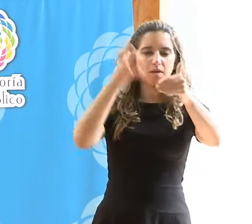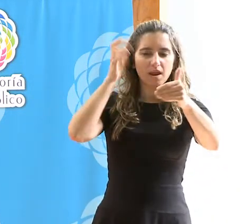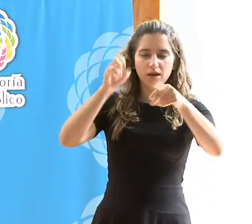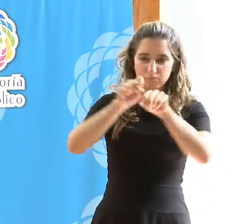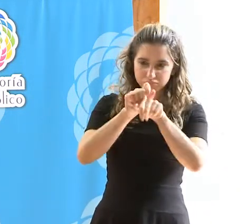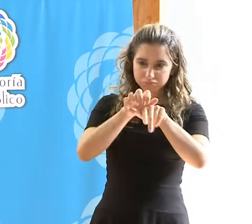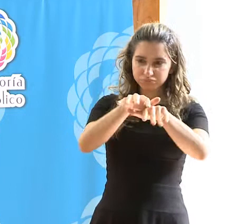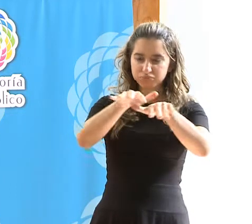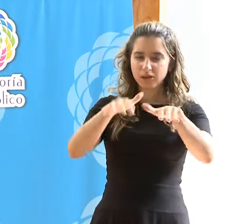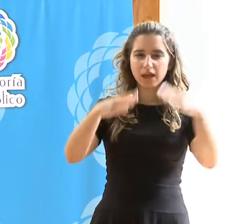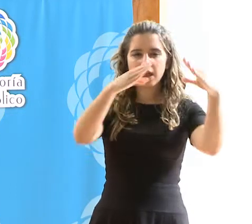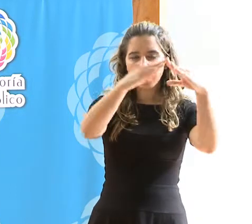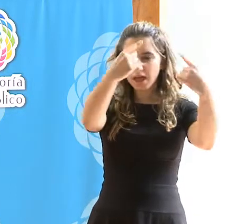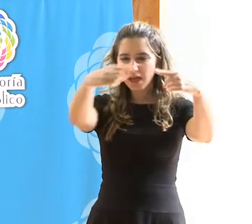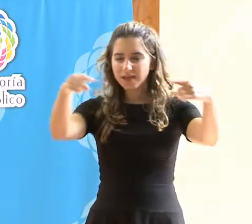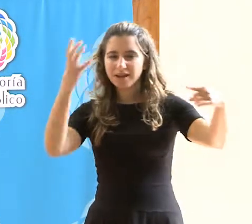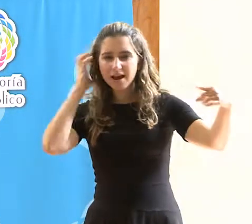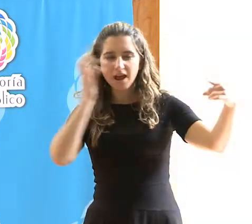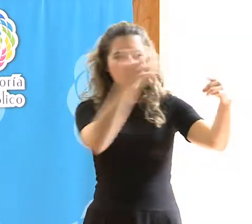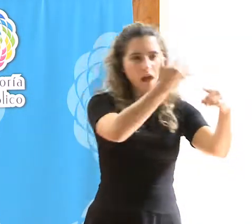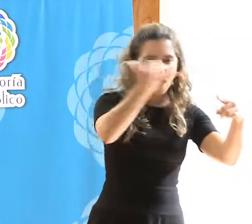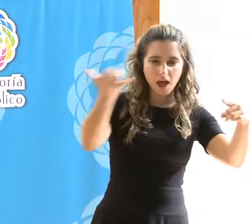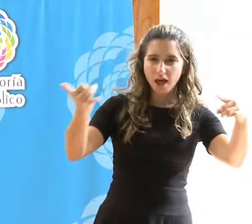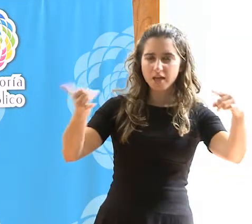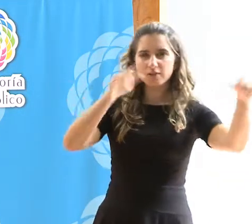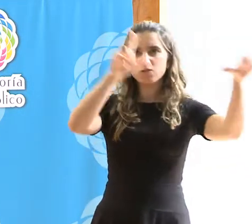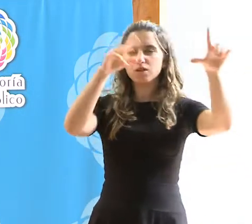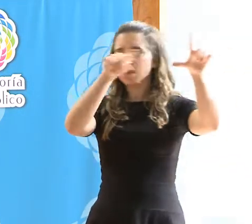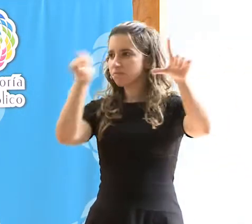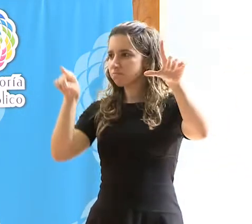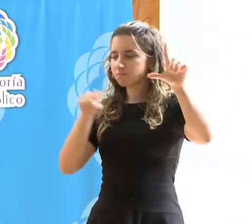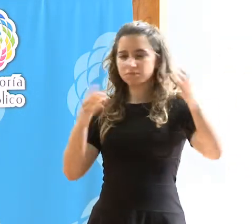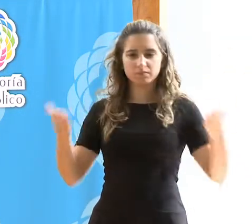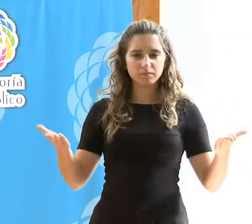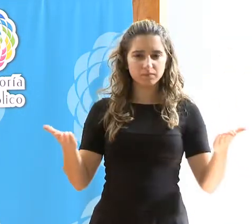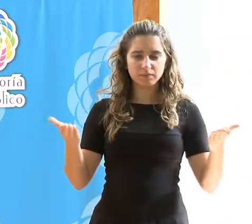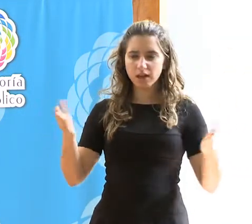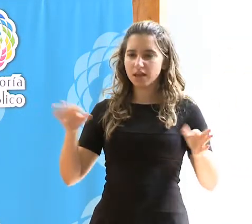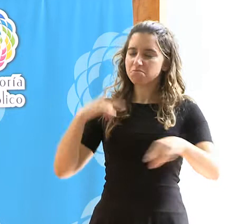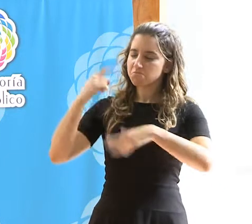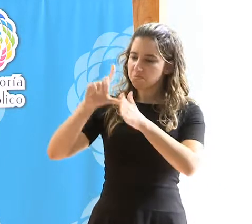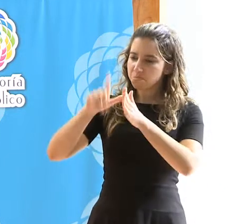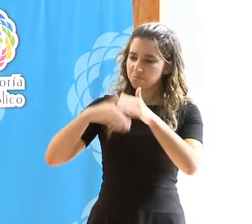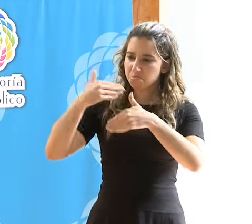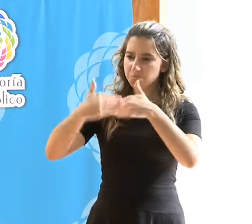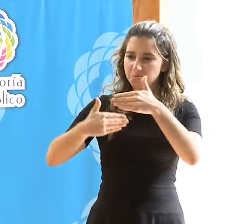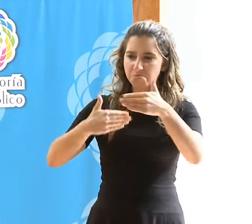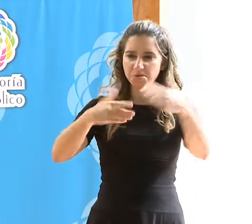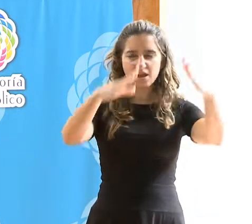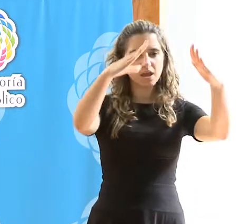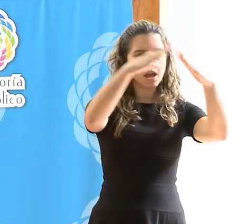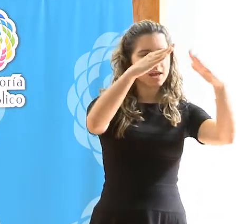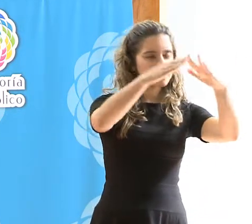invadió los hogares y relativizó la lectura. A mitad de siglo, la presencia de la televisión había